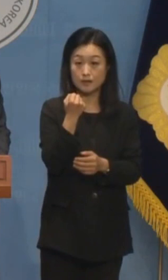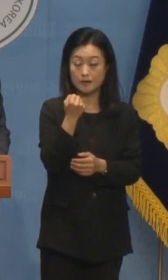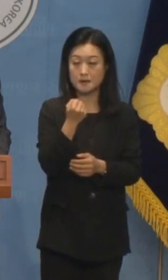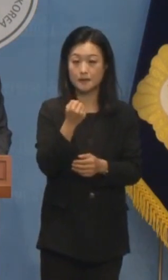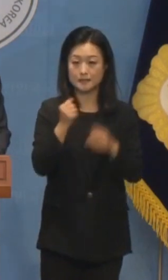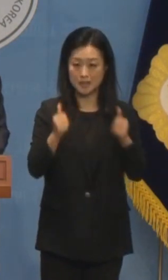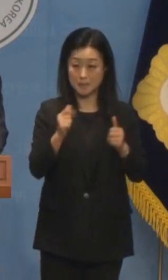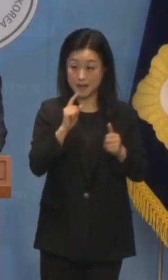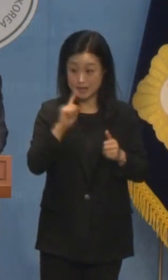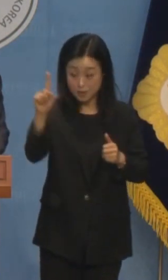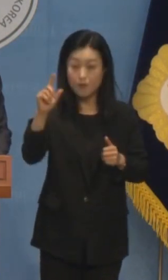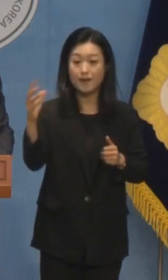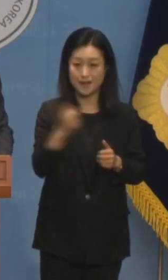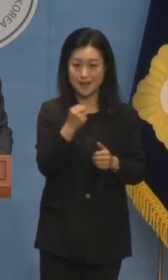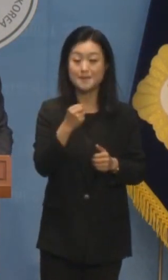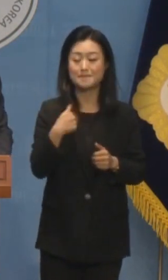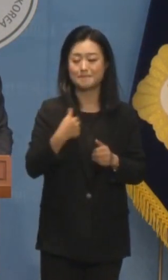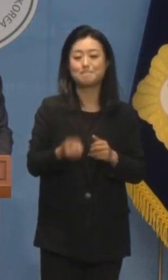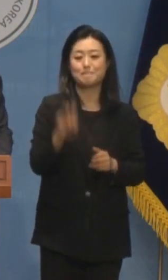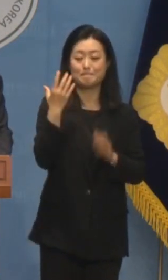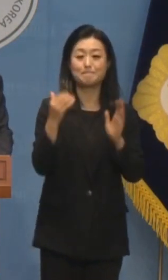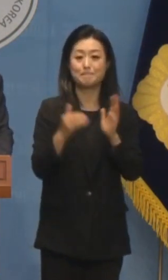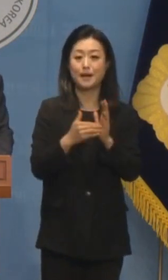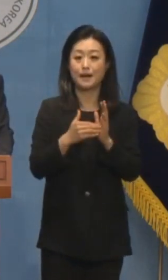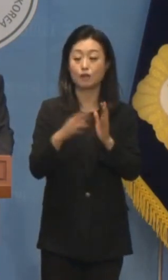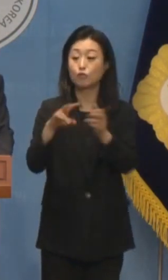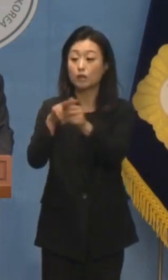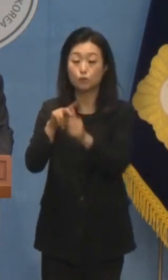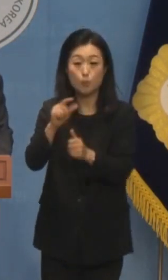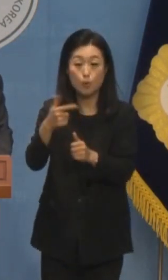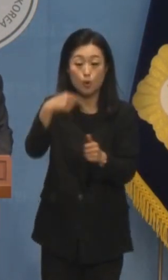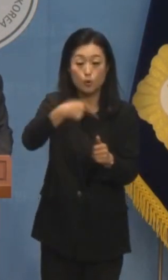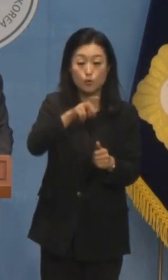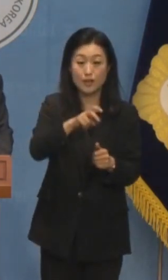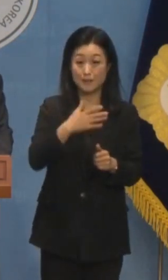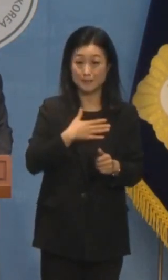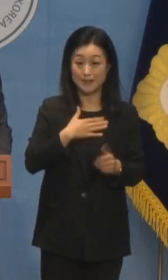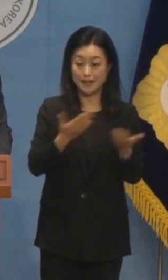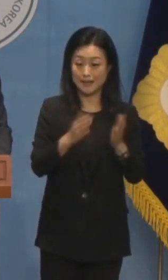승소한 결과로 저에게는